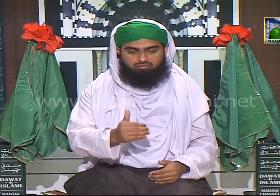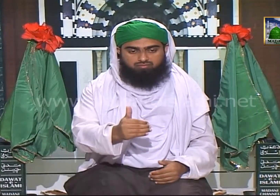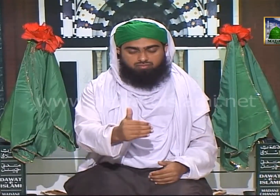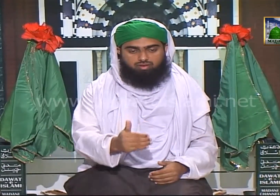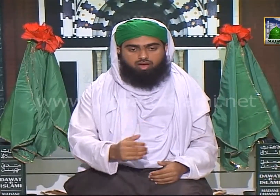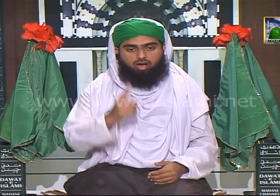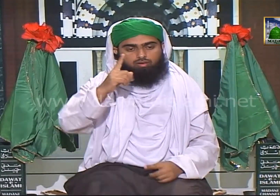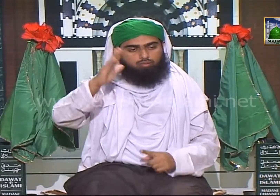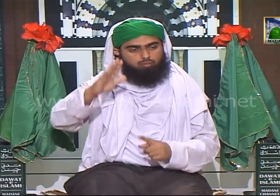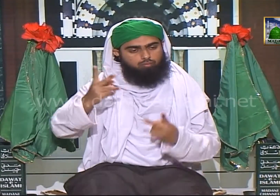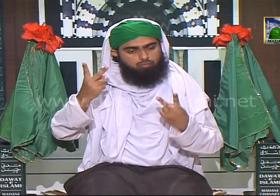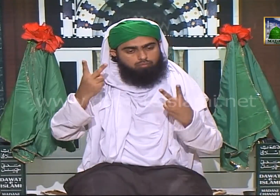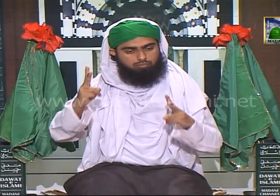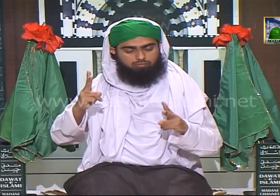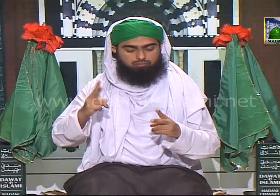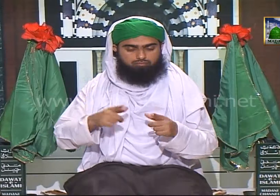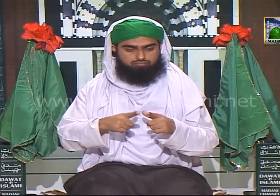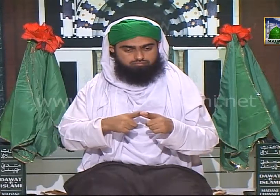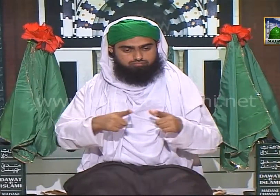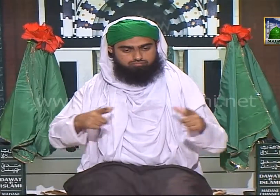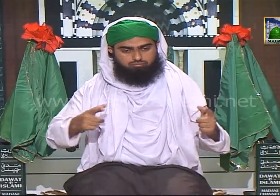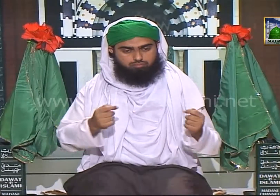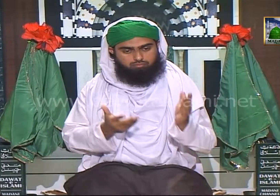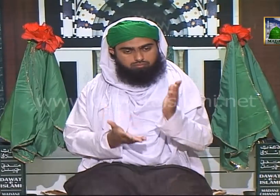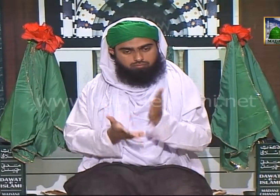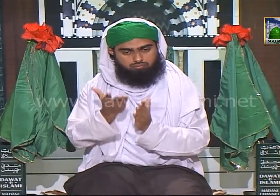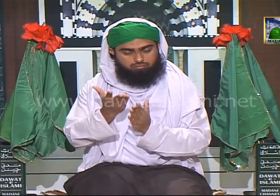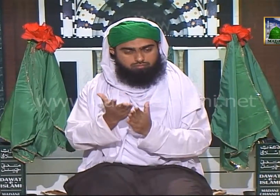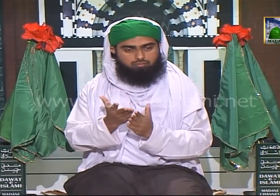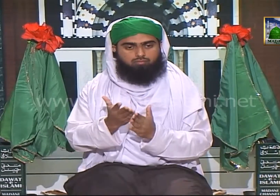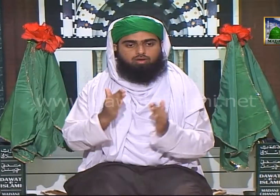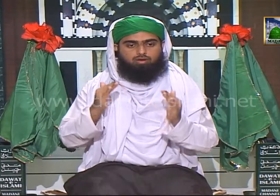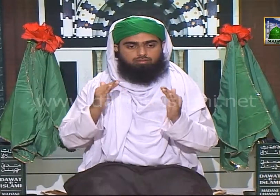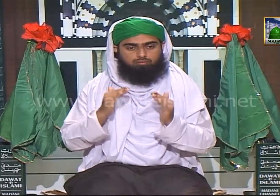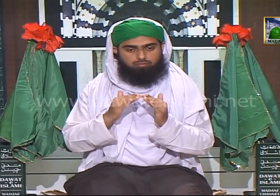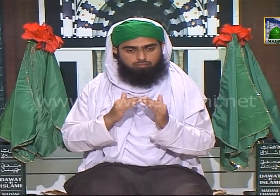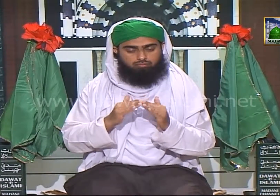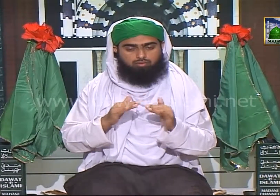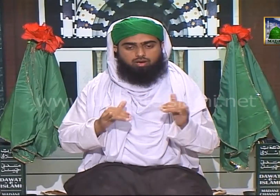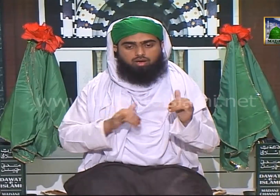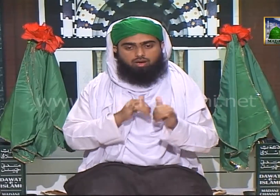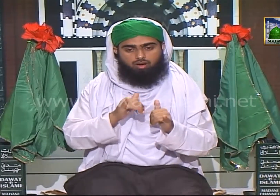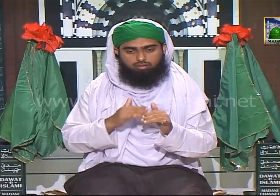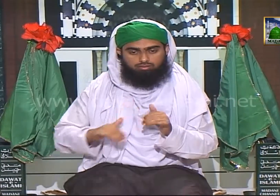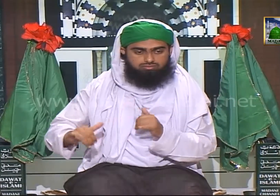نے ان کو مال میں بہت برکت دے دی۔ اس قدر اس کو برکت ہوئی کہ ان کے مال